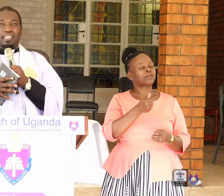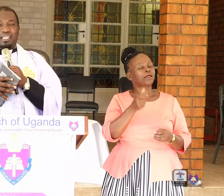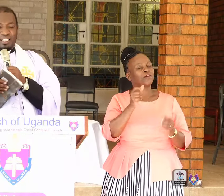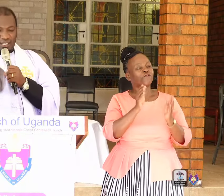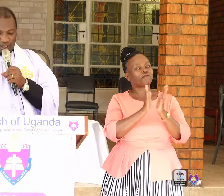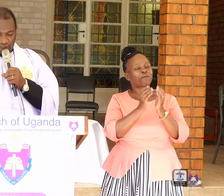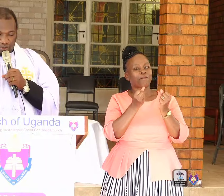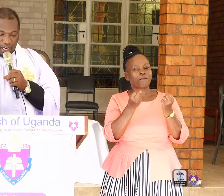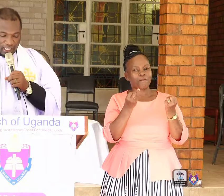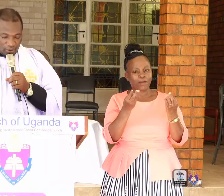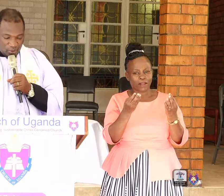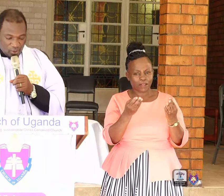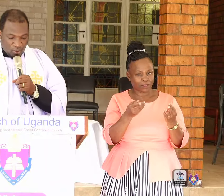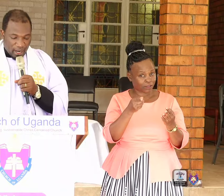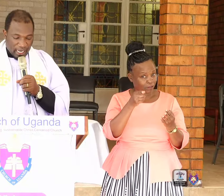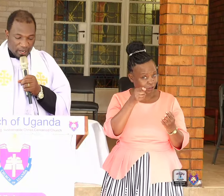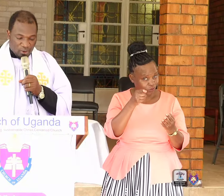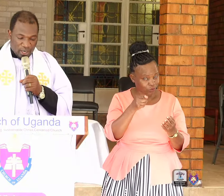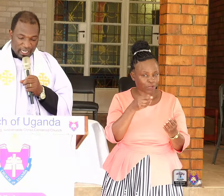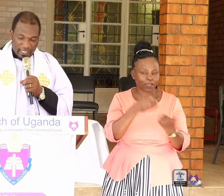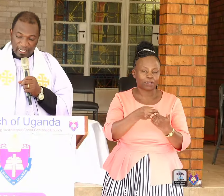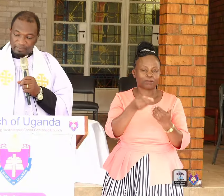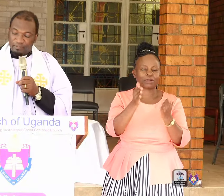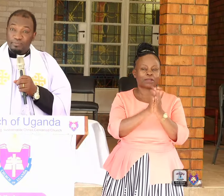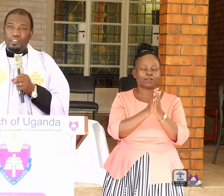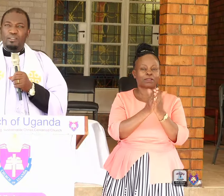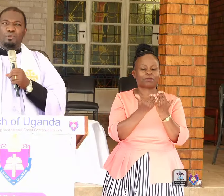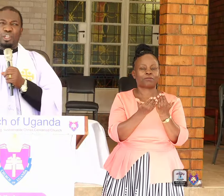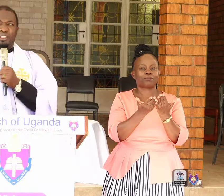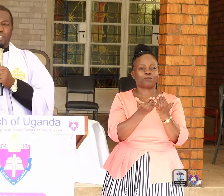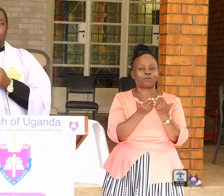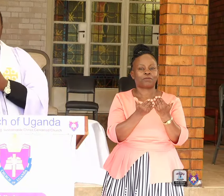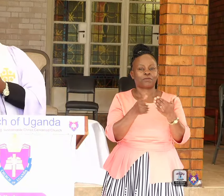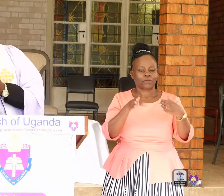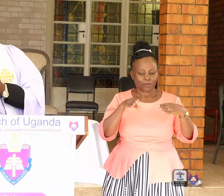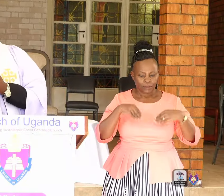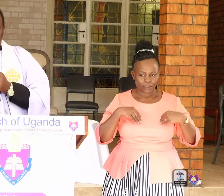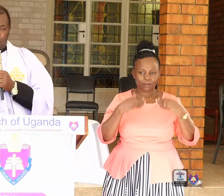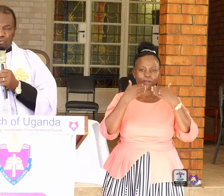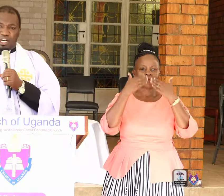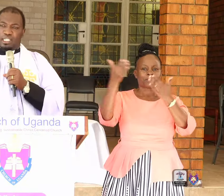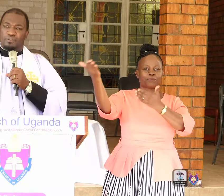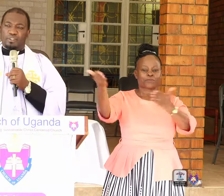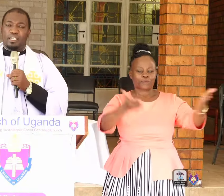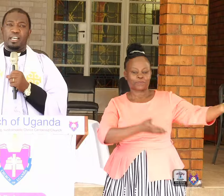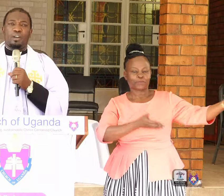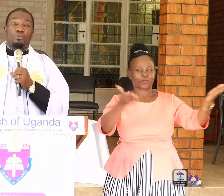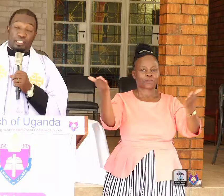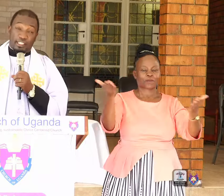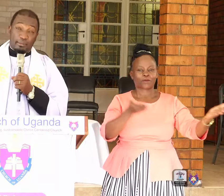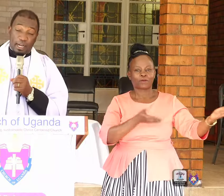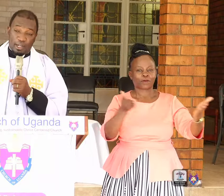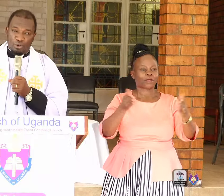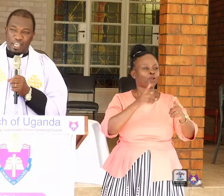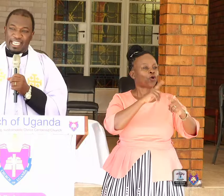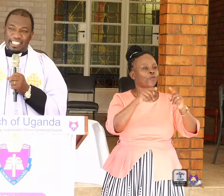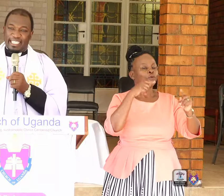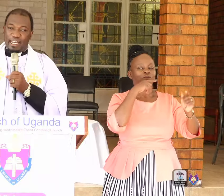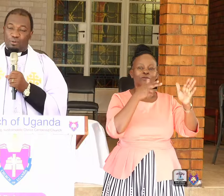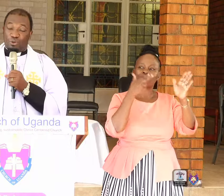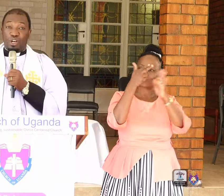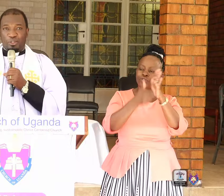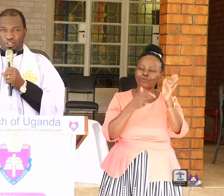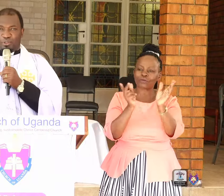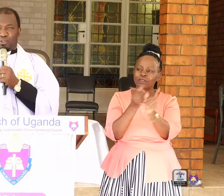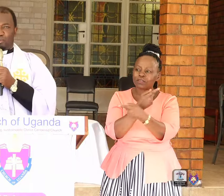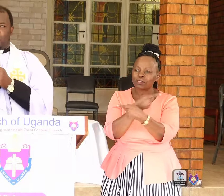Kale kikukakatako okubanga okalina. Mukirize mbeebaza era mbaaniriza okuŋŋaana naffe ku mitimbagano